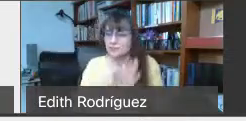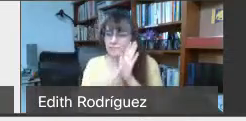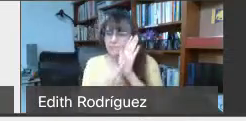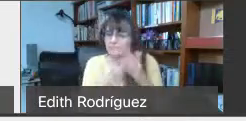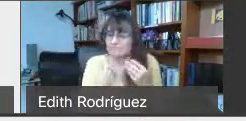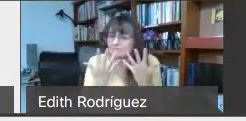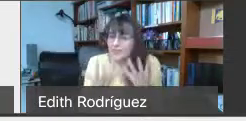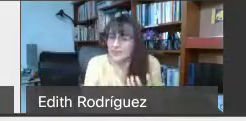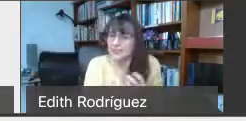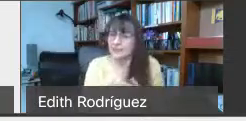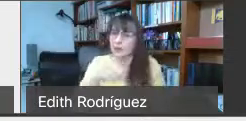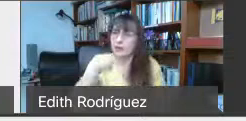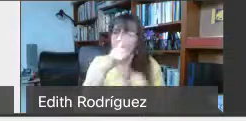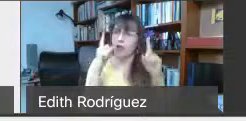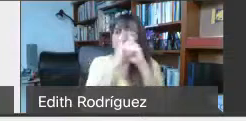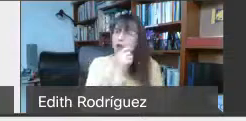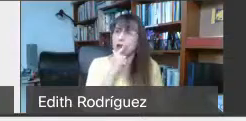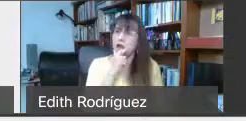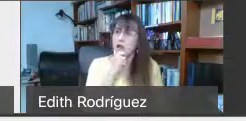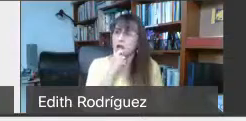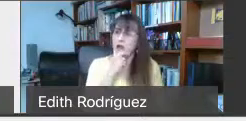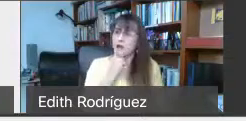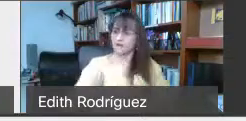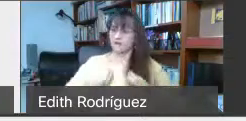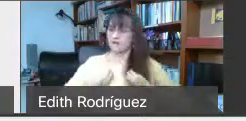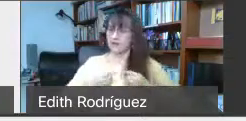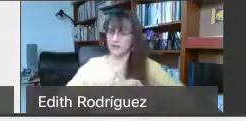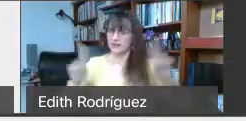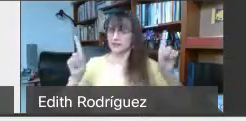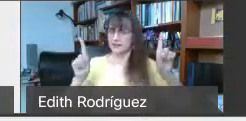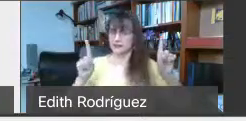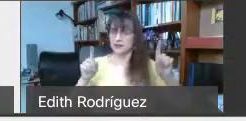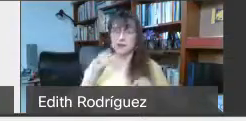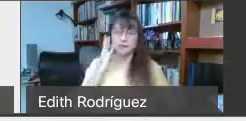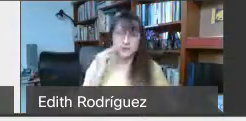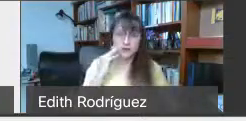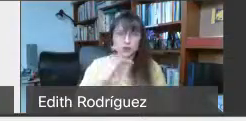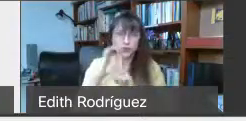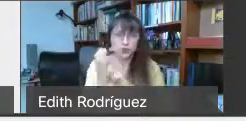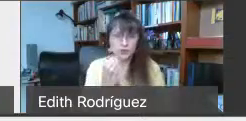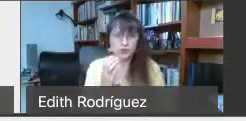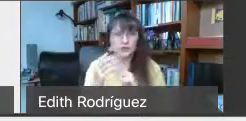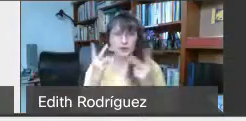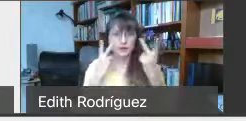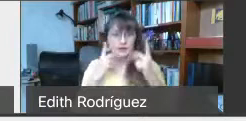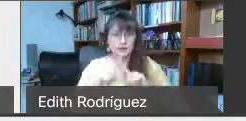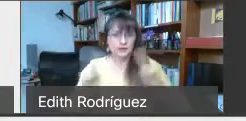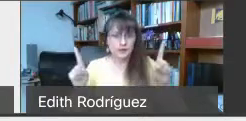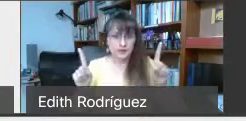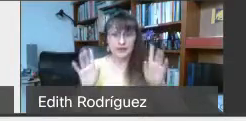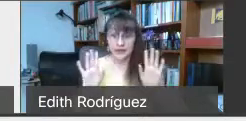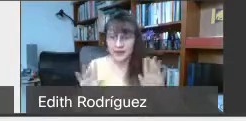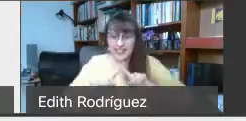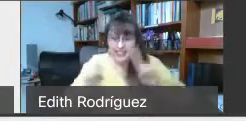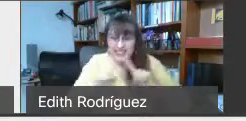al escenario de la luz. Esto es una especie de contexto que les quiero dar para empezar a entender cuál